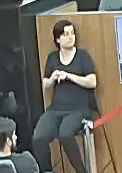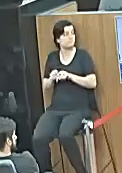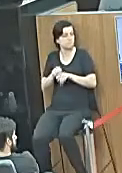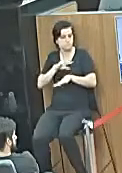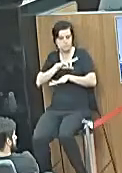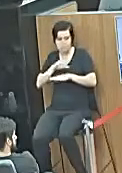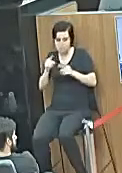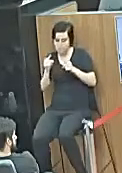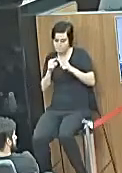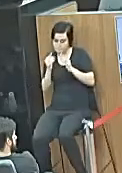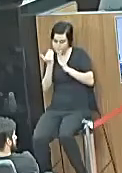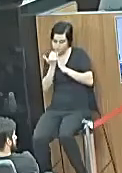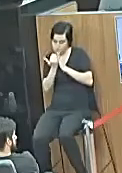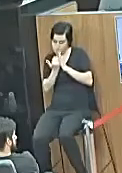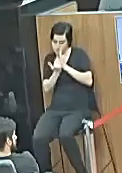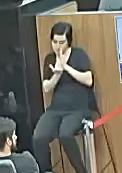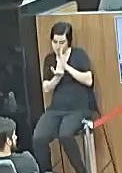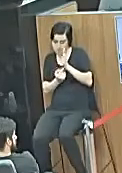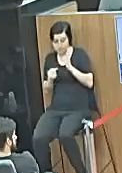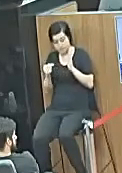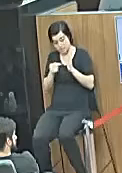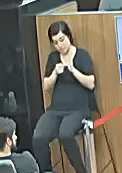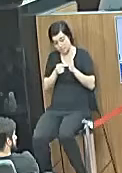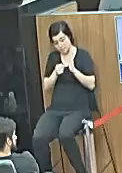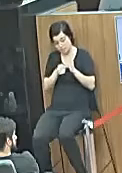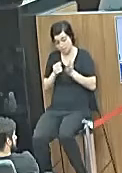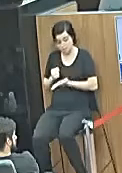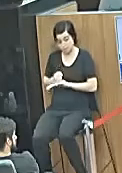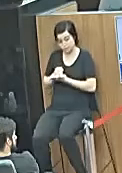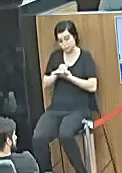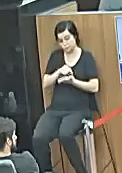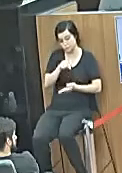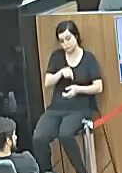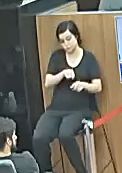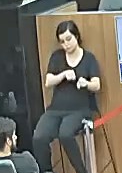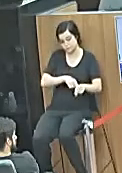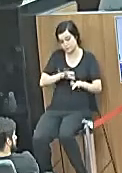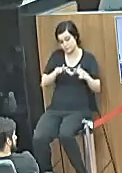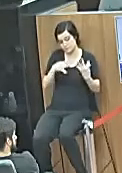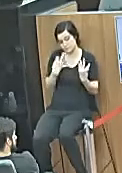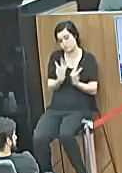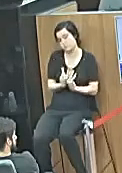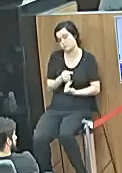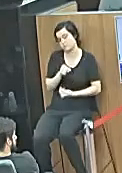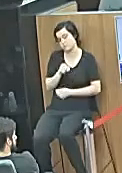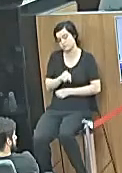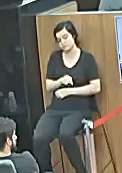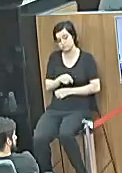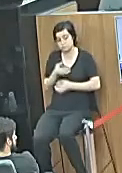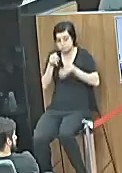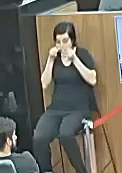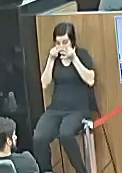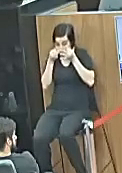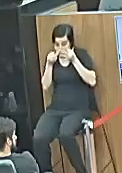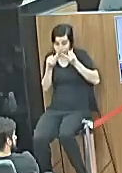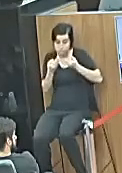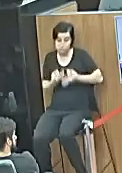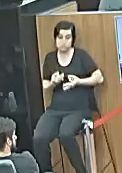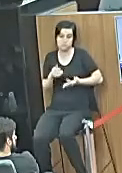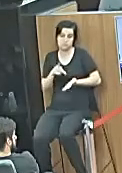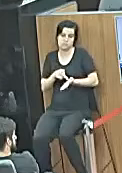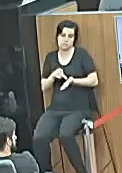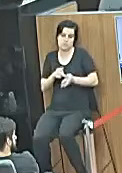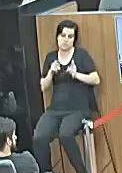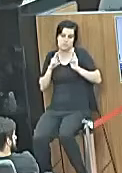ações elas são muito voltadas para os agricultores familiar e é um atenção muito grande que eu peço ao